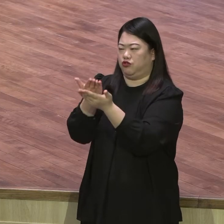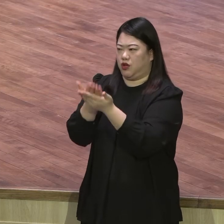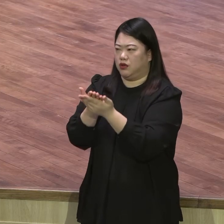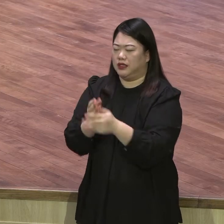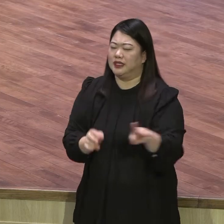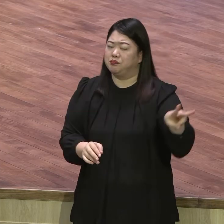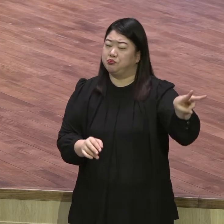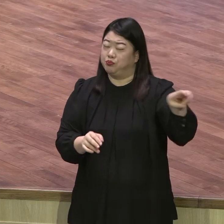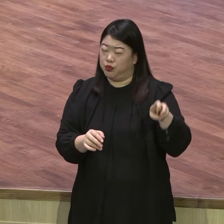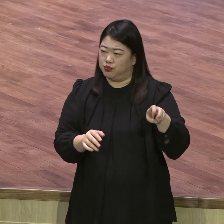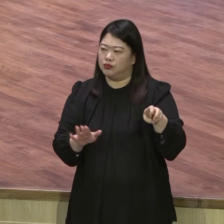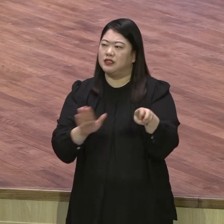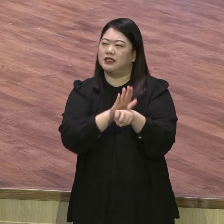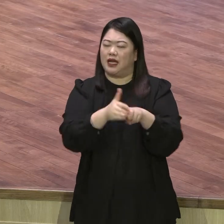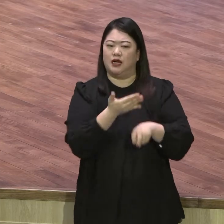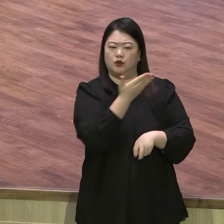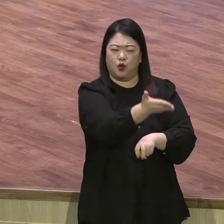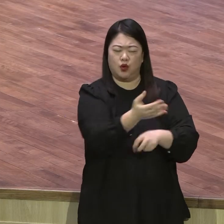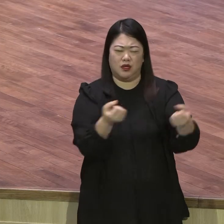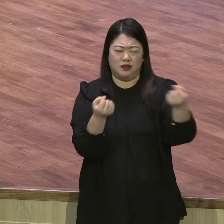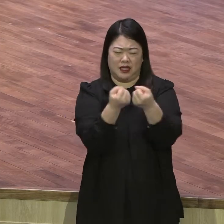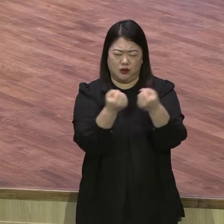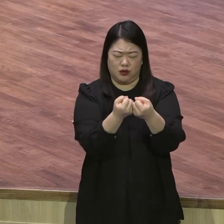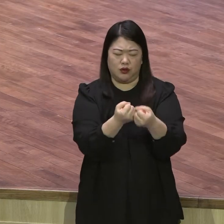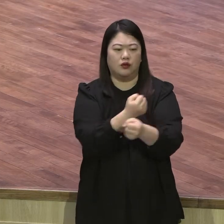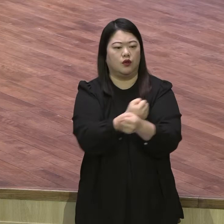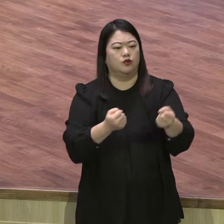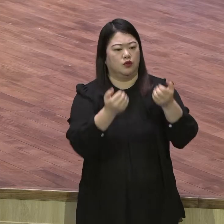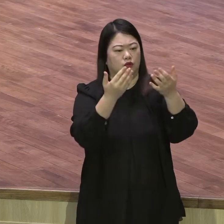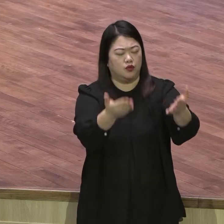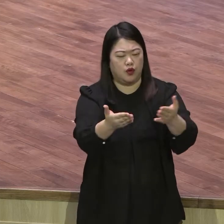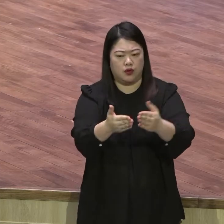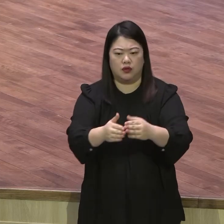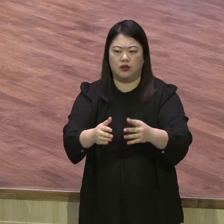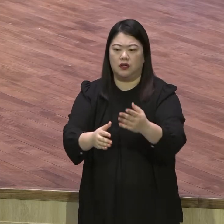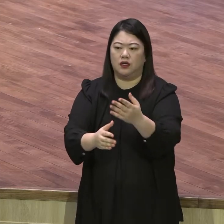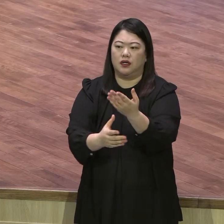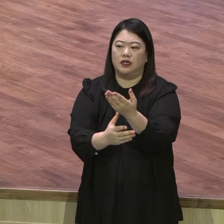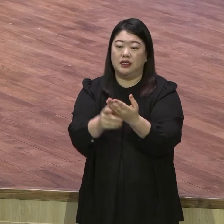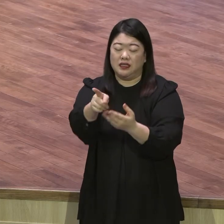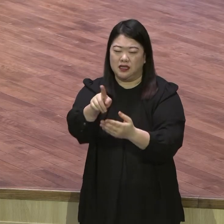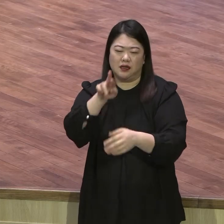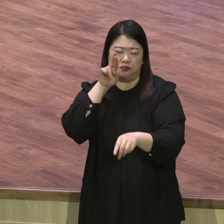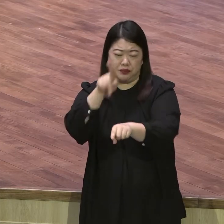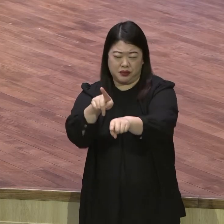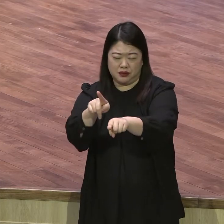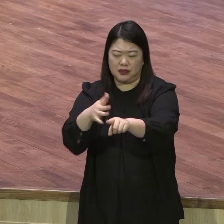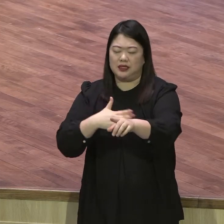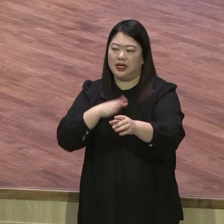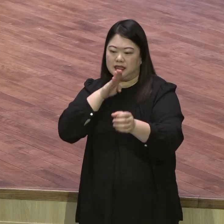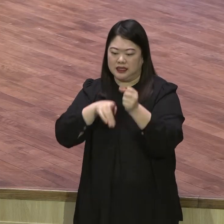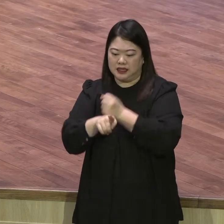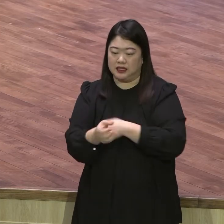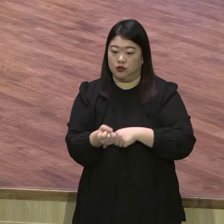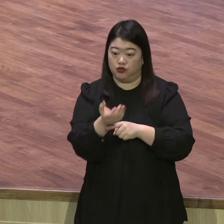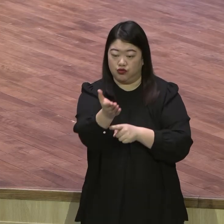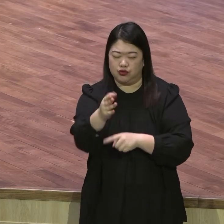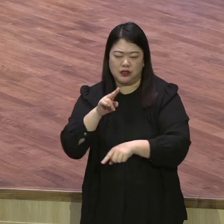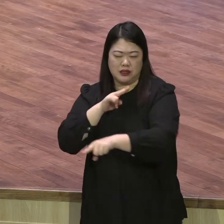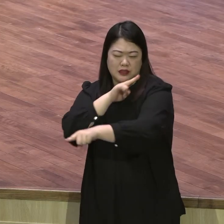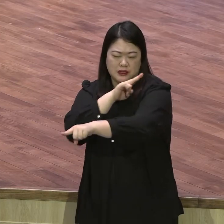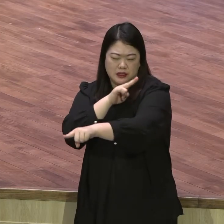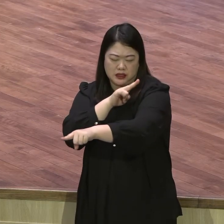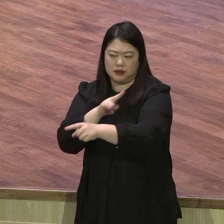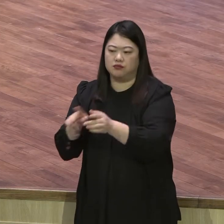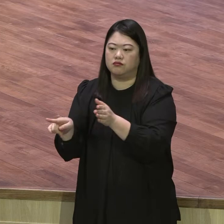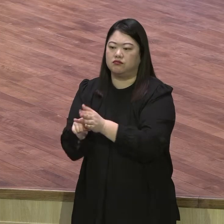사랑을, 다툼 있는 곳에 용서를, 분열이 있는 곳에 일치를, 오류가 있는 곳에 진리를, 의심 있는 곳에 믿음을, 절망 있는